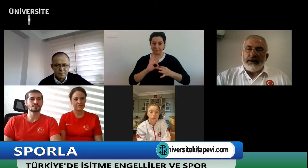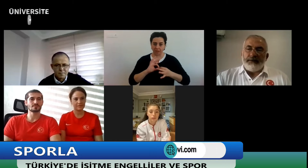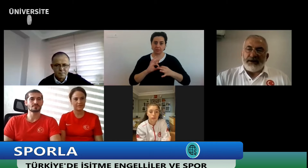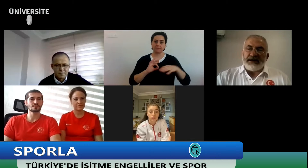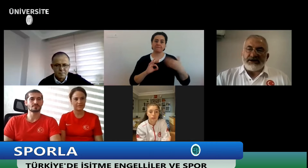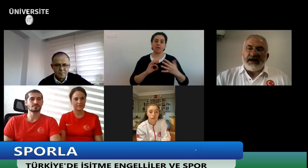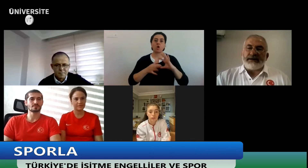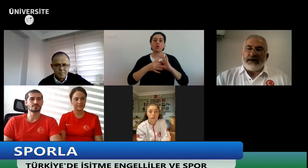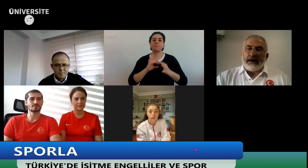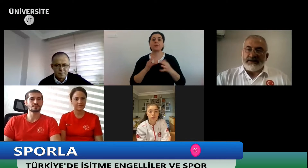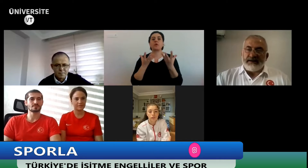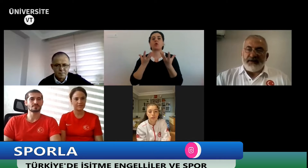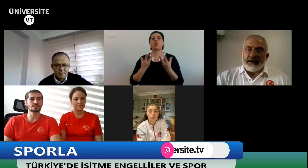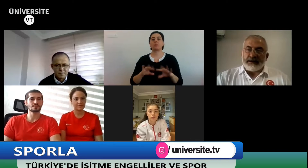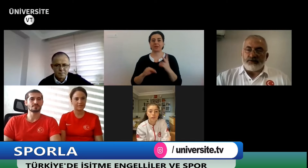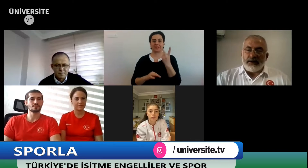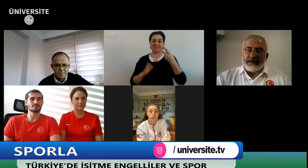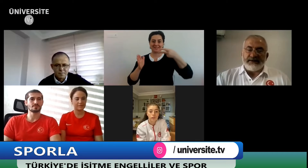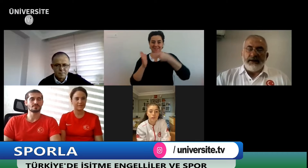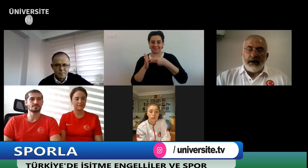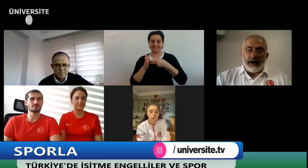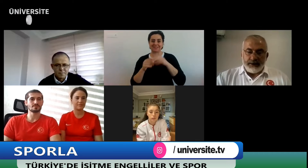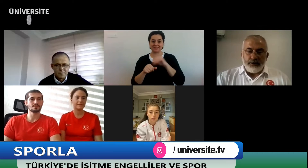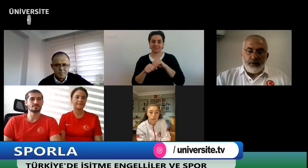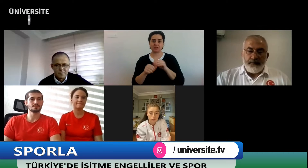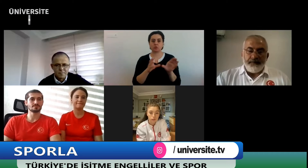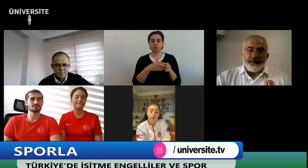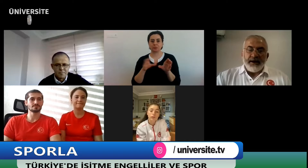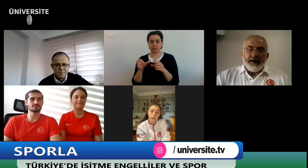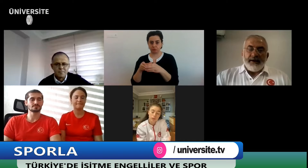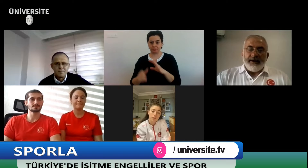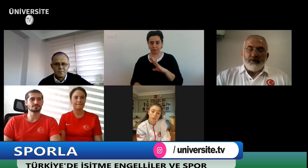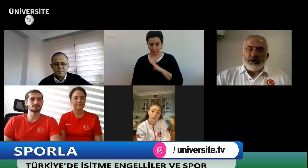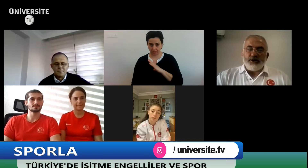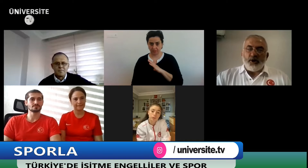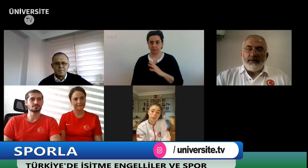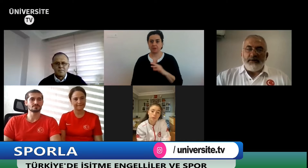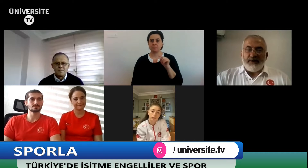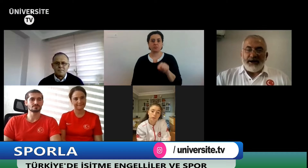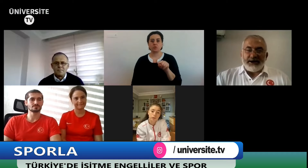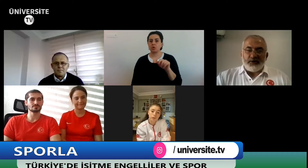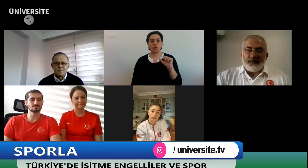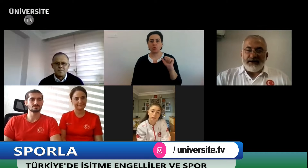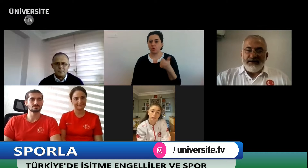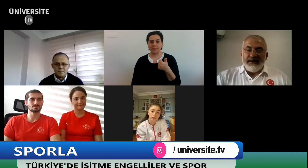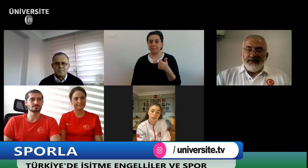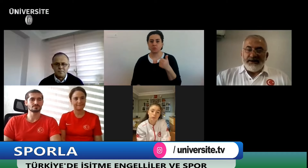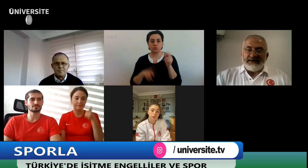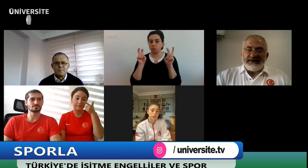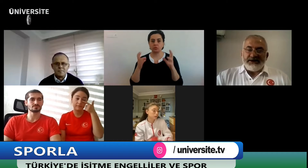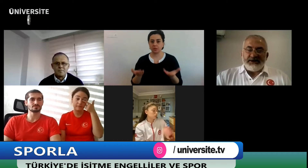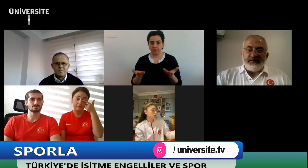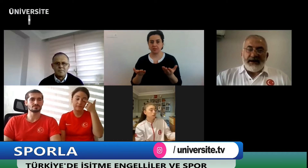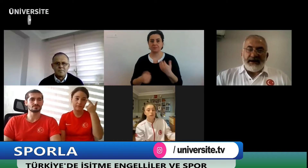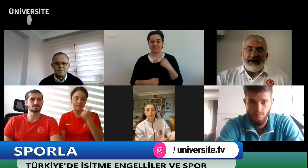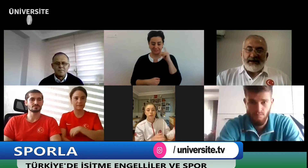olmayan branşlar altında federasyonlar ayrılıyor. Burada çok önemli bir anekdot var.